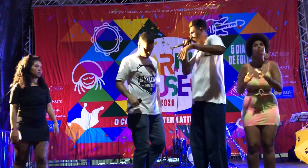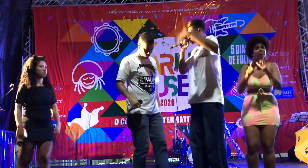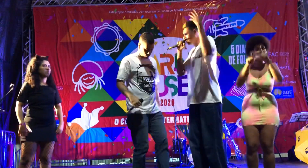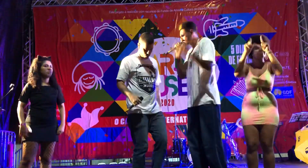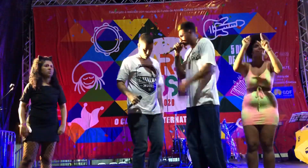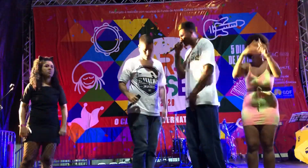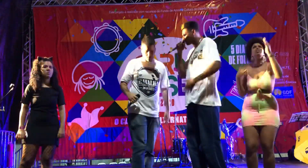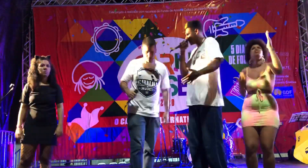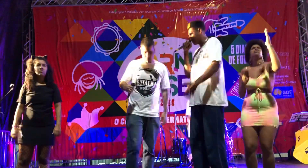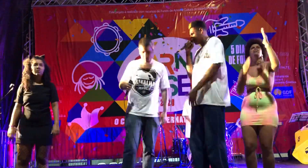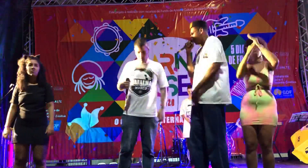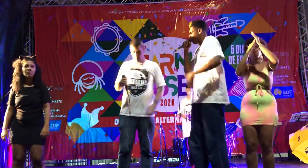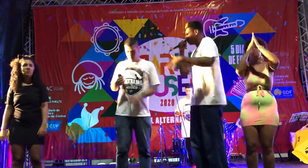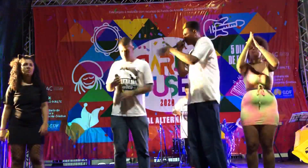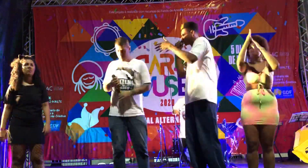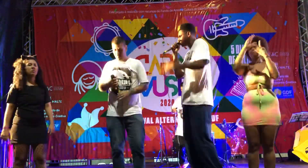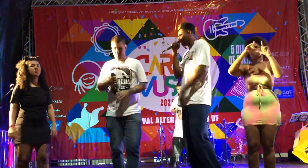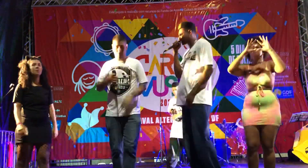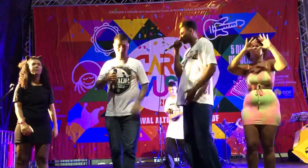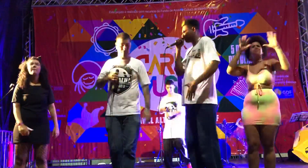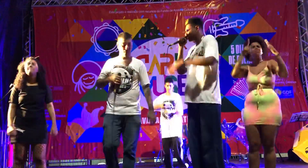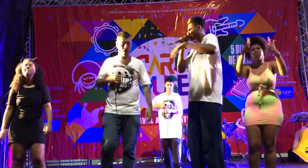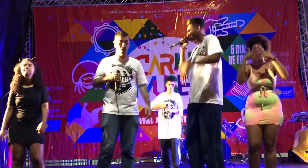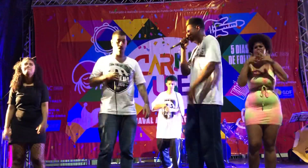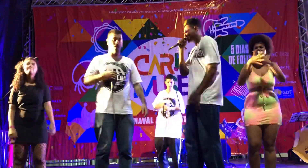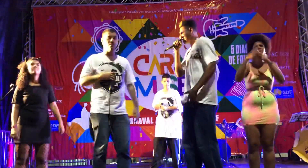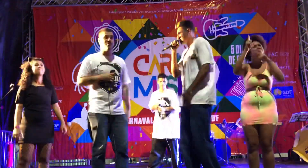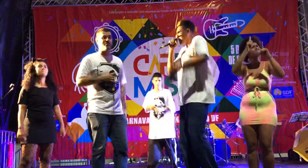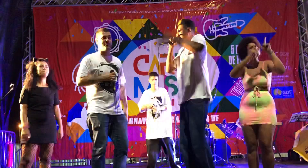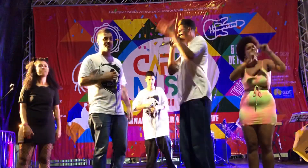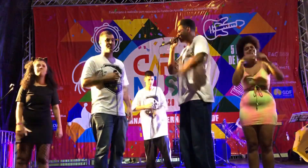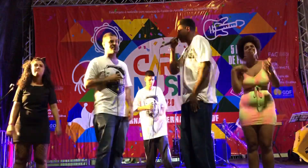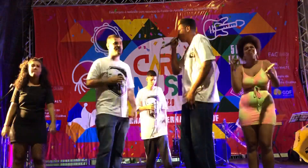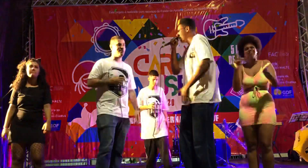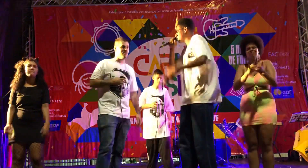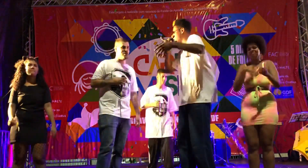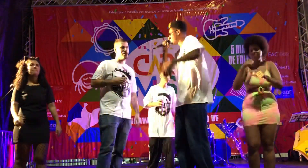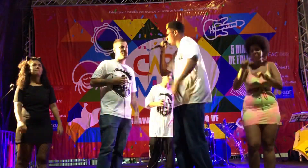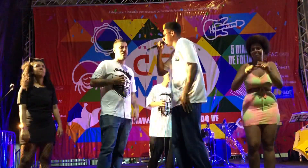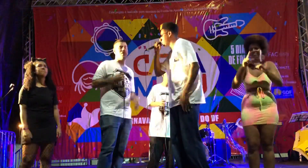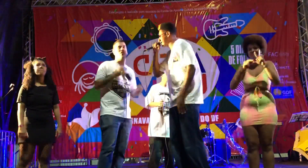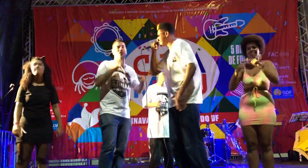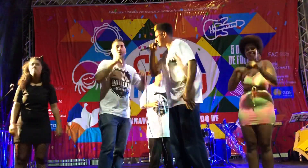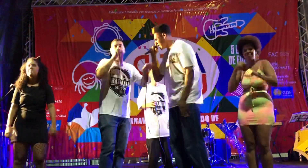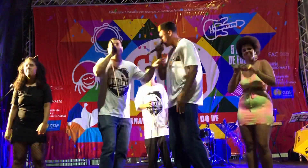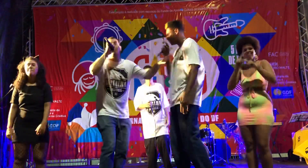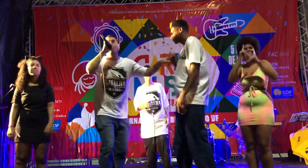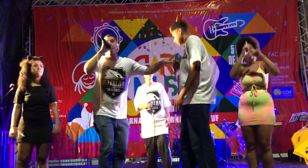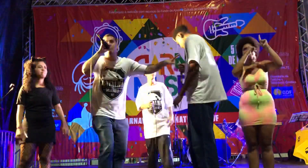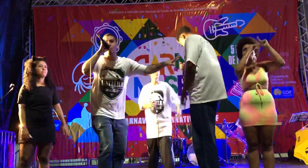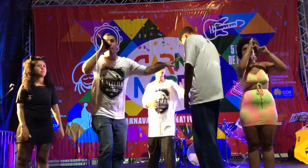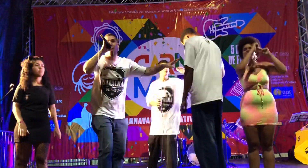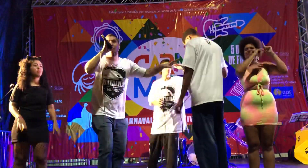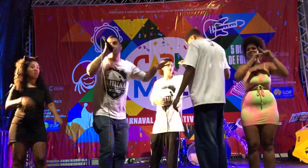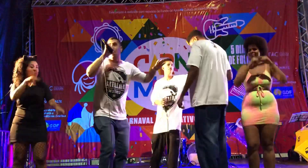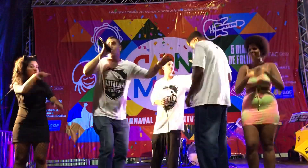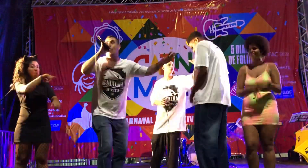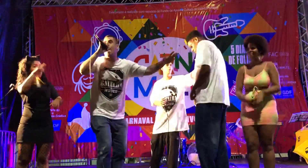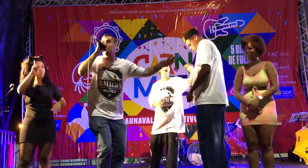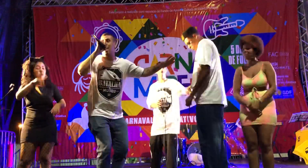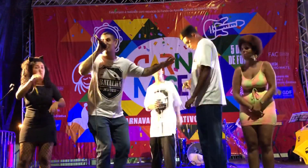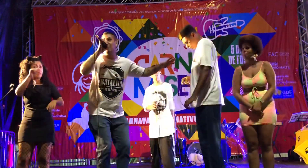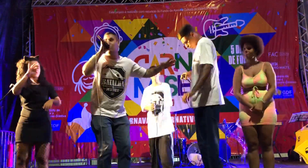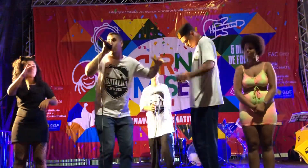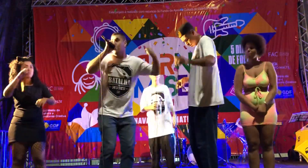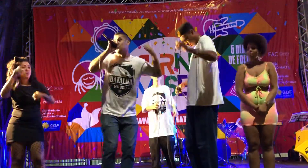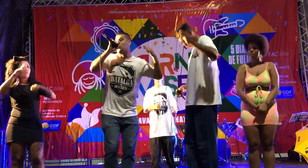chego alto igual astronauta aí. Confundi com astro, mas aqui na destreza eu não viro astro, hoje eu viro uma estrela. Ele é astronauta, o